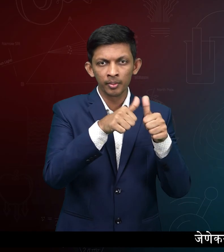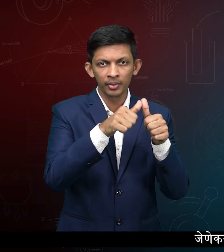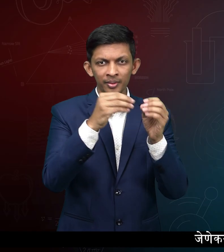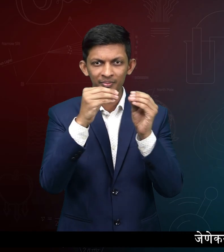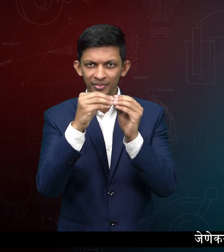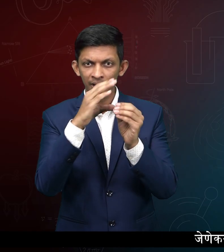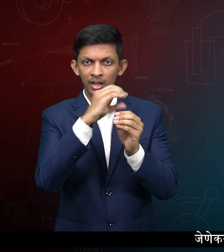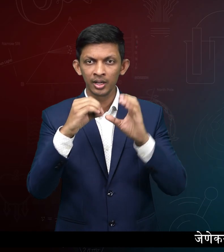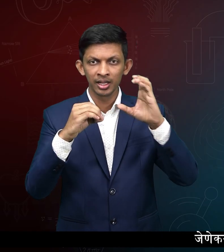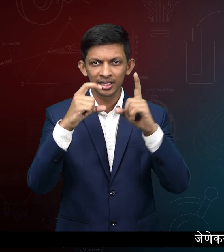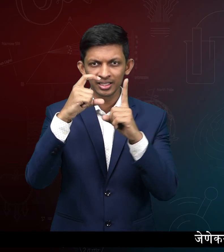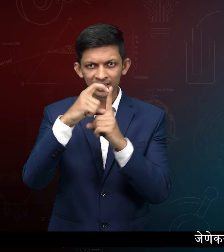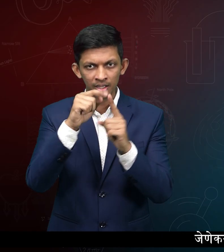जेणेकरून AB आणि CD या भुजा